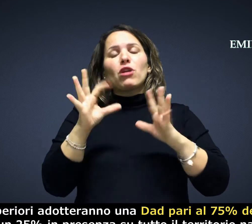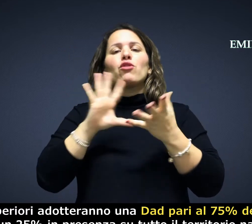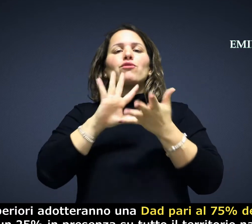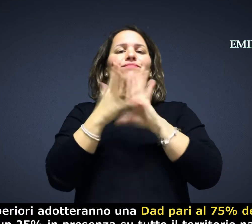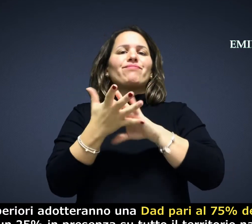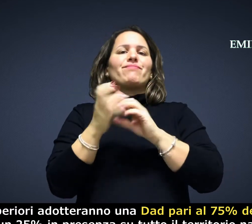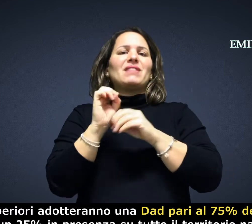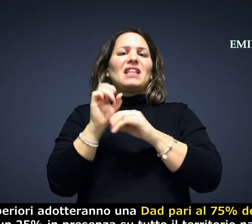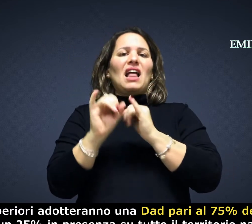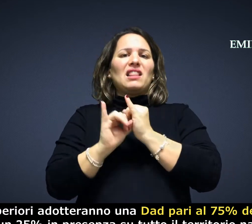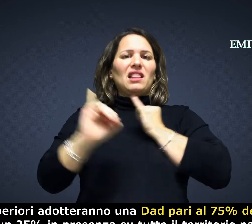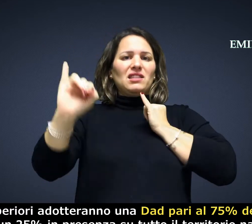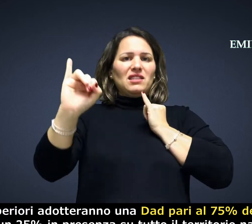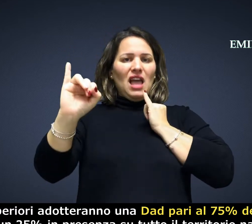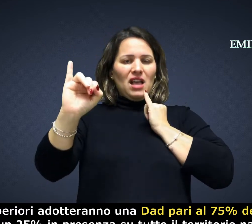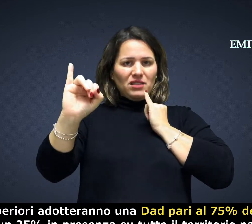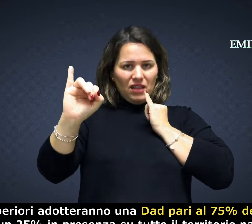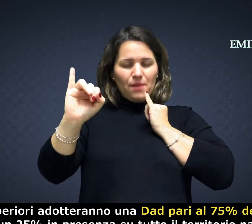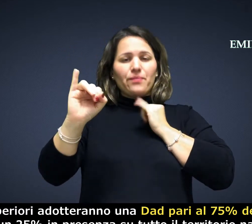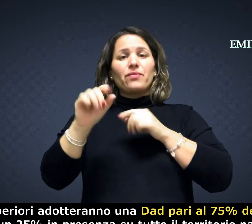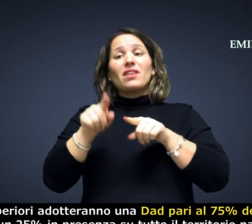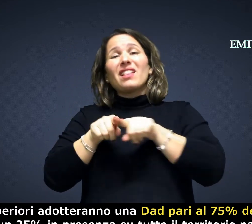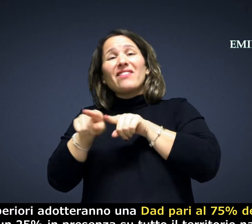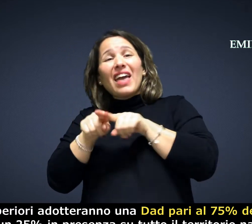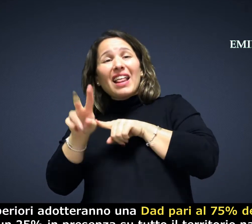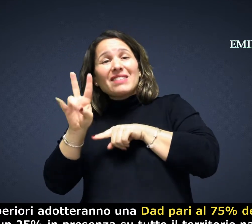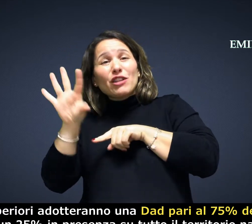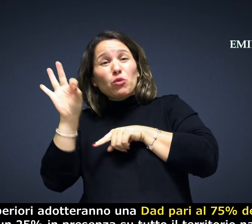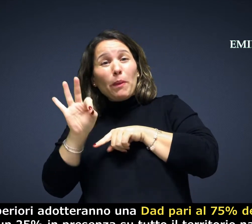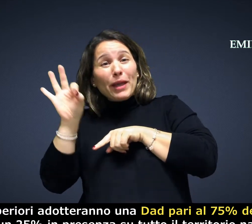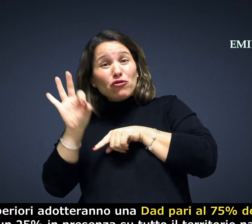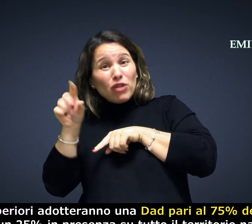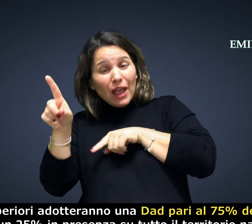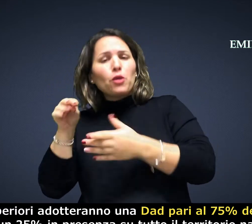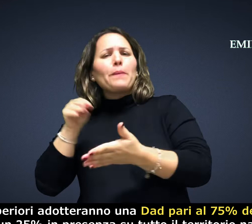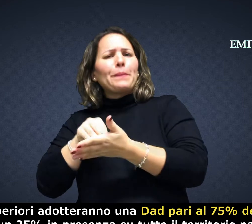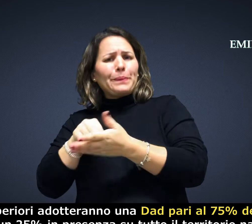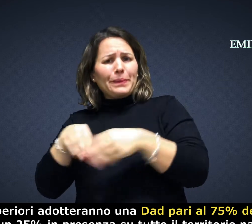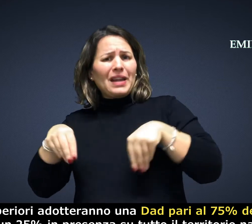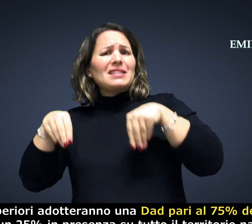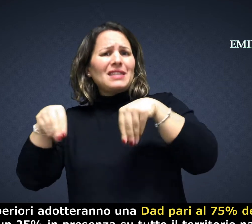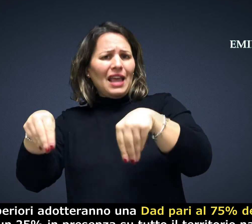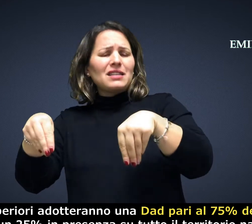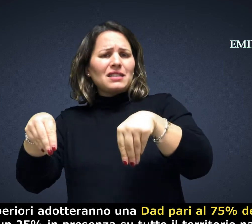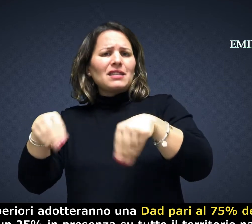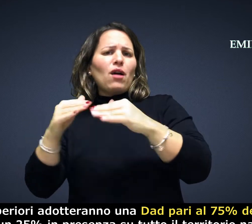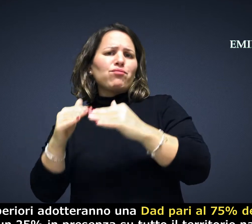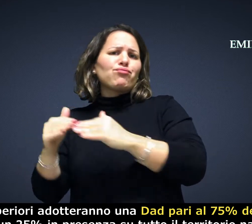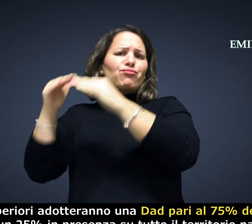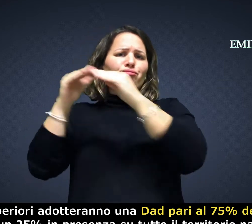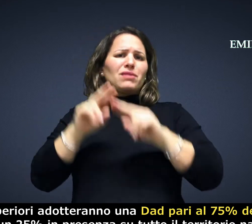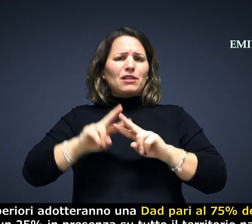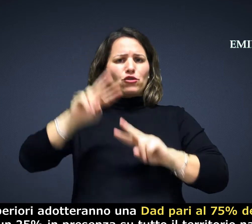delle attività e dunque un 25% in presenza su tutto il territorio nazionale.